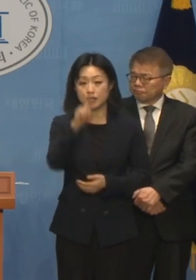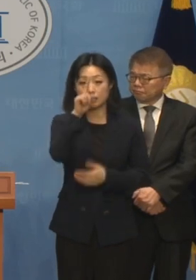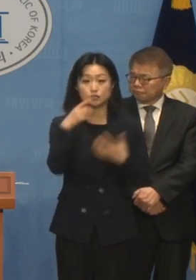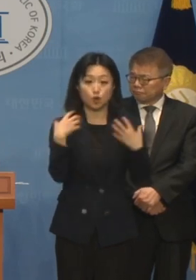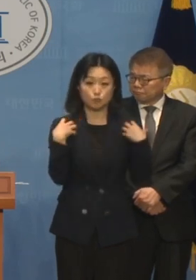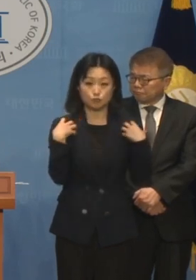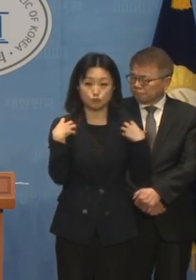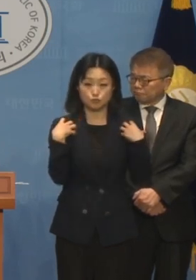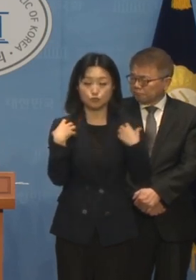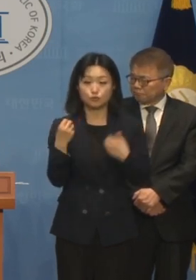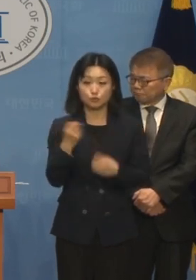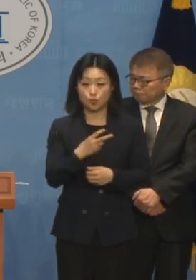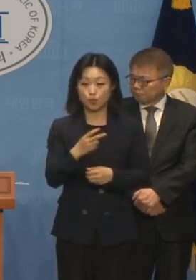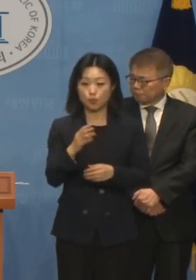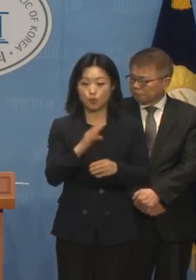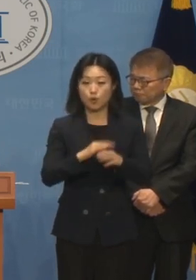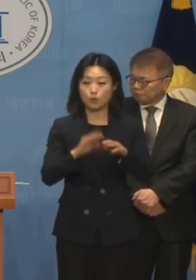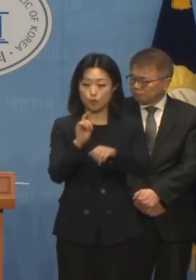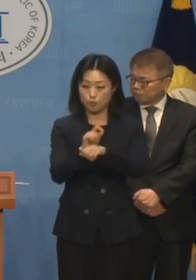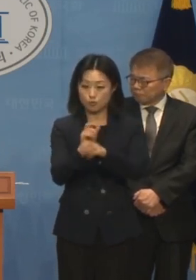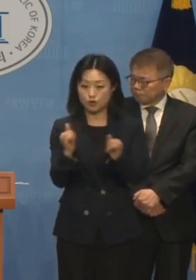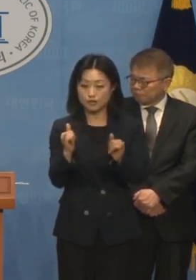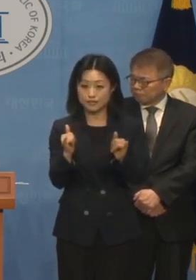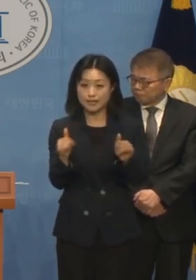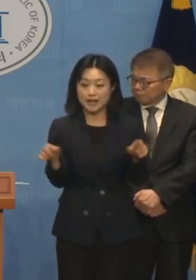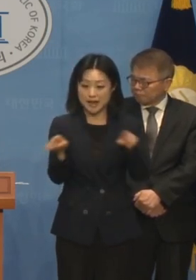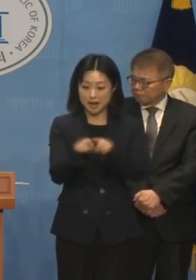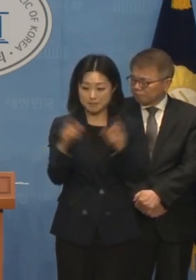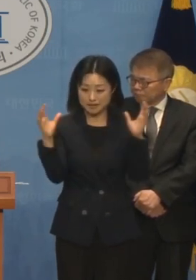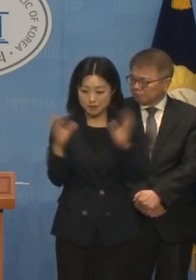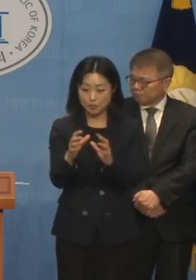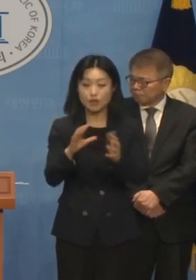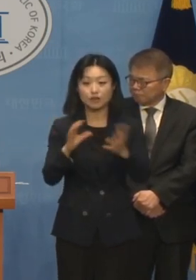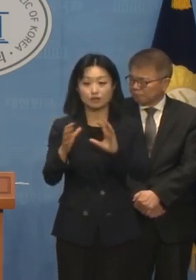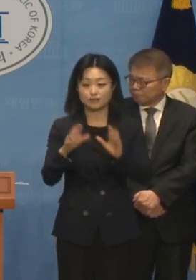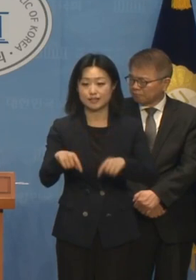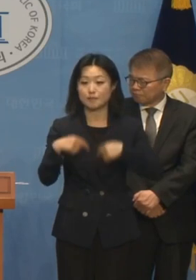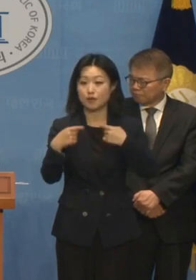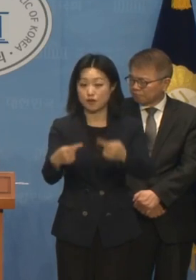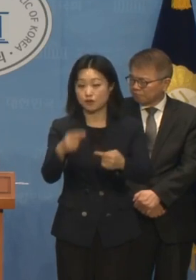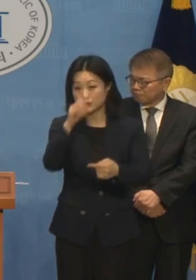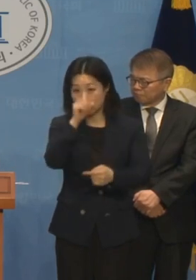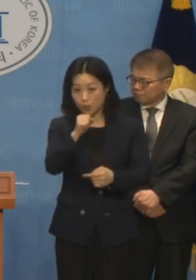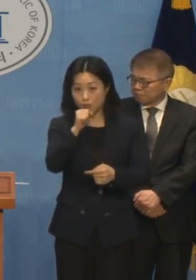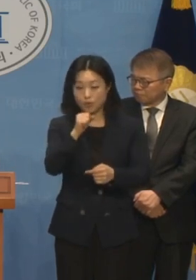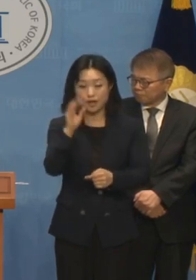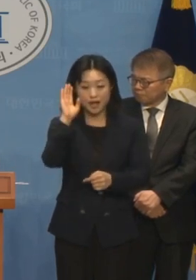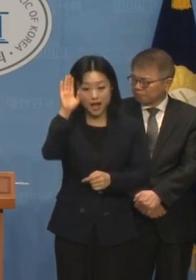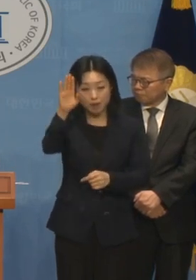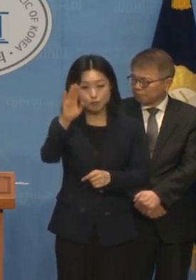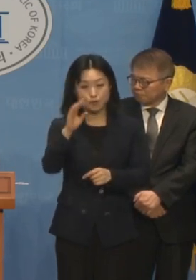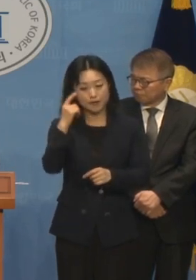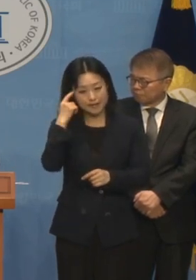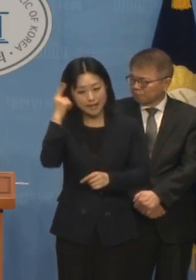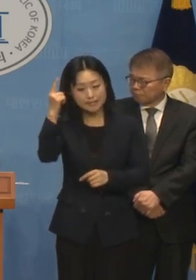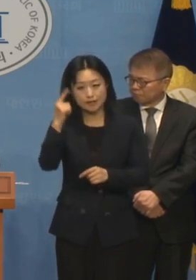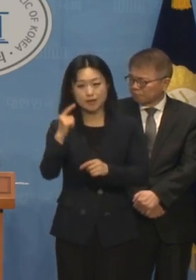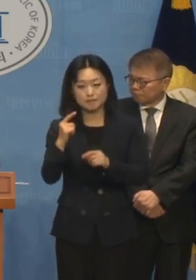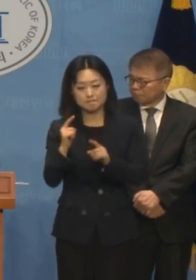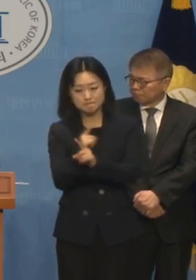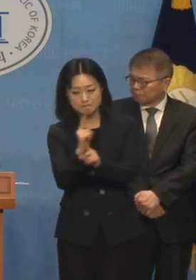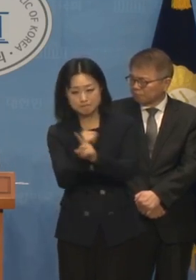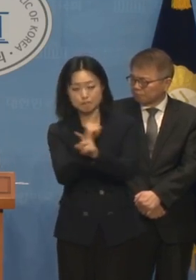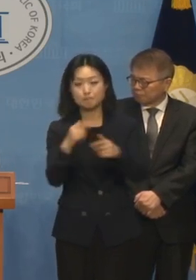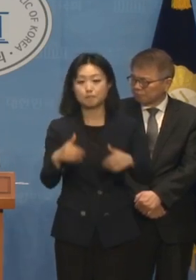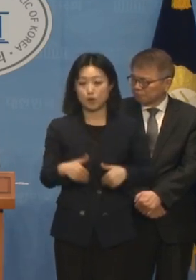정부와 당사자가 균형 있게 참여하는 대화기구를 즉시 구성하여 개선안을 논의하는